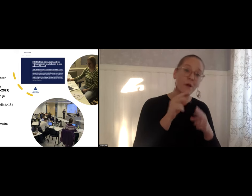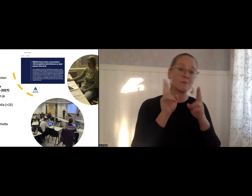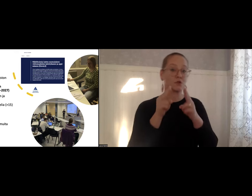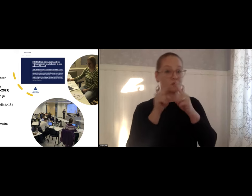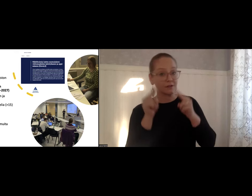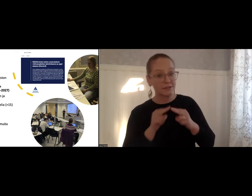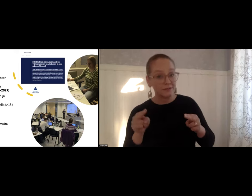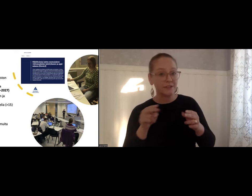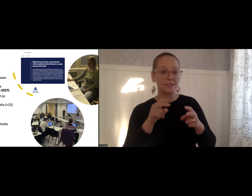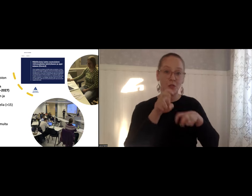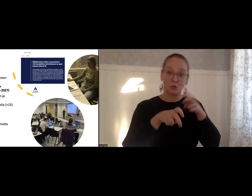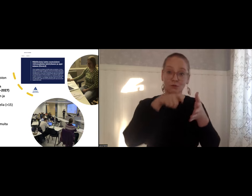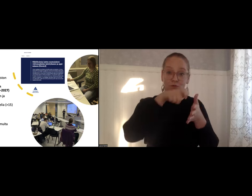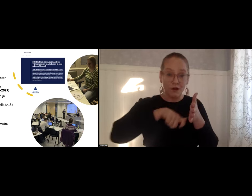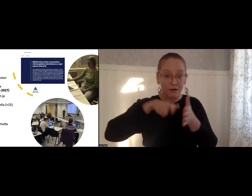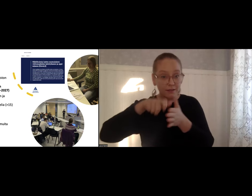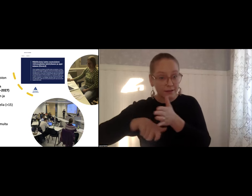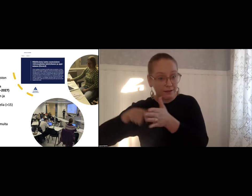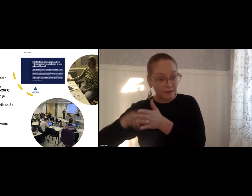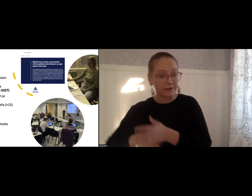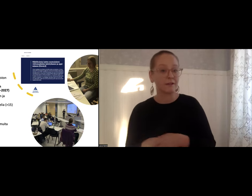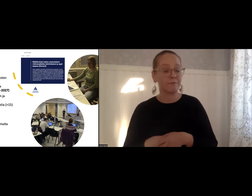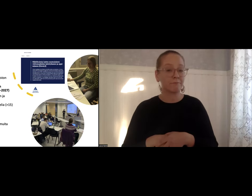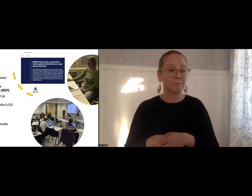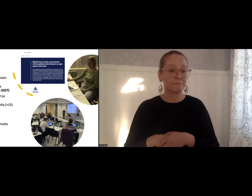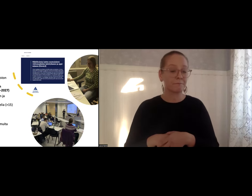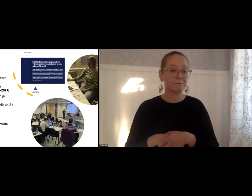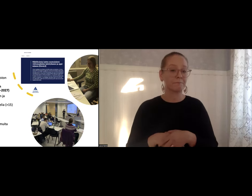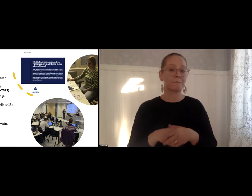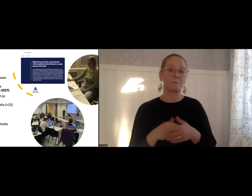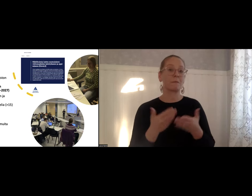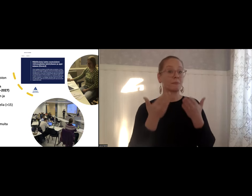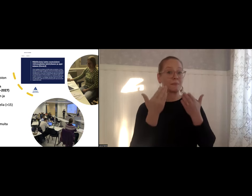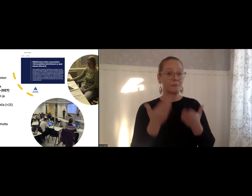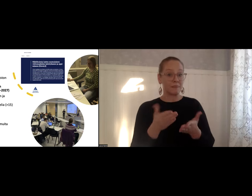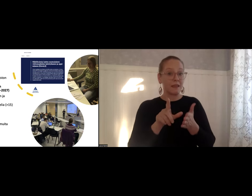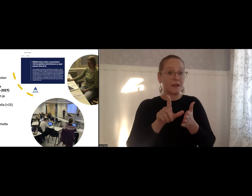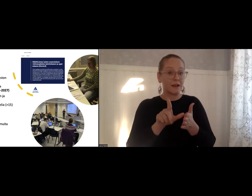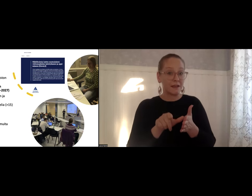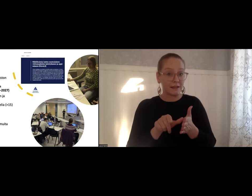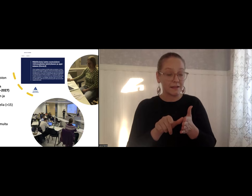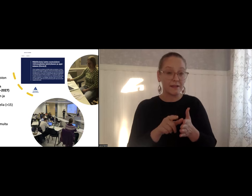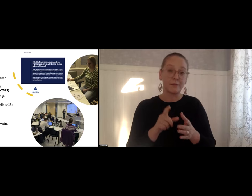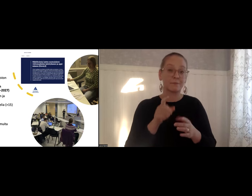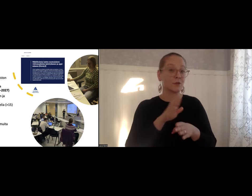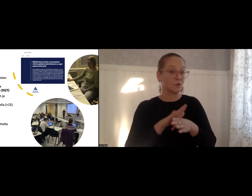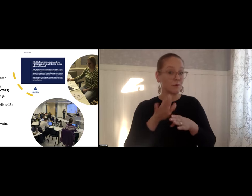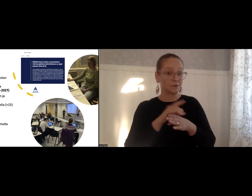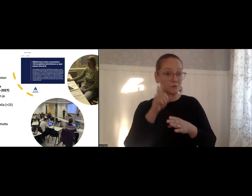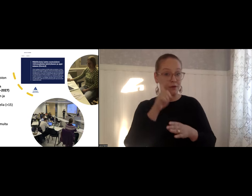15 erilaista suomalaista tai kansainvälistä tutkimusartikkelia.